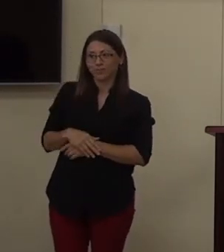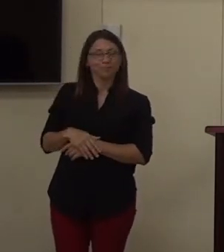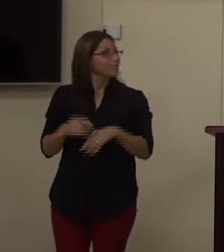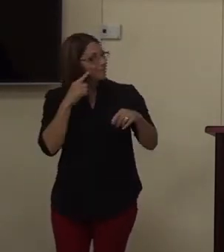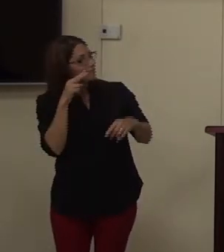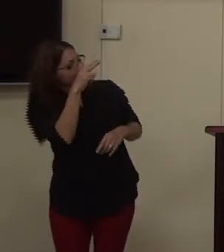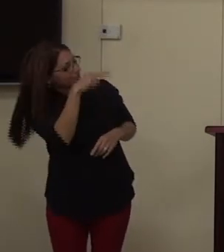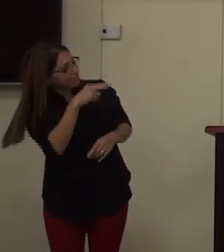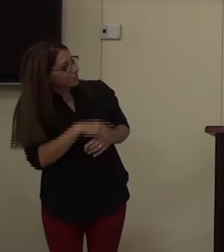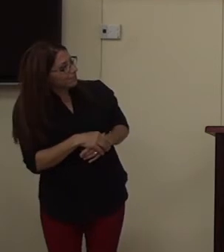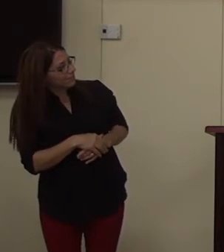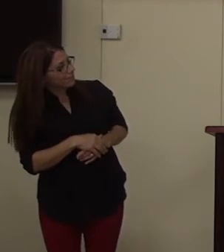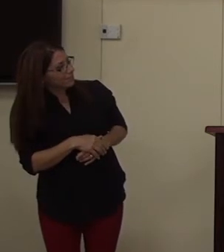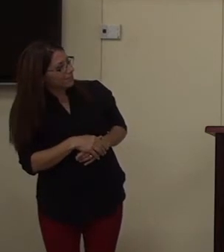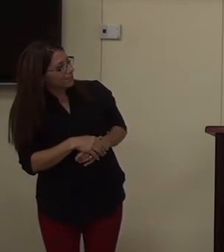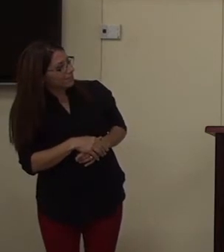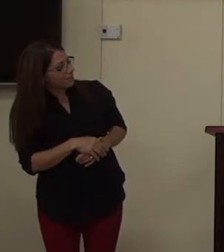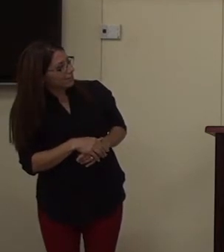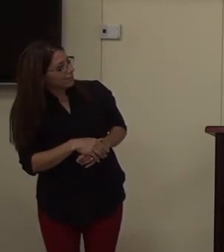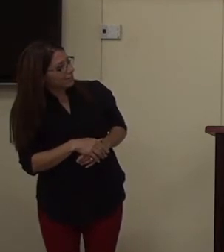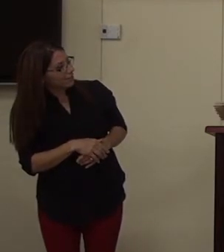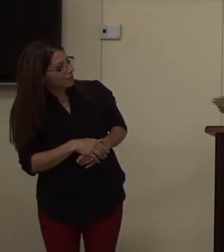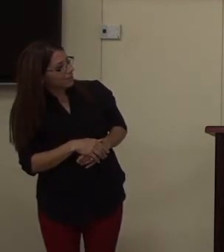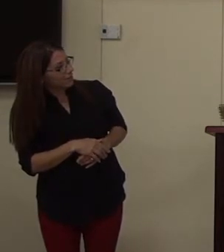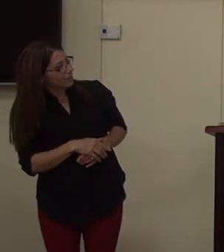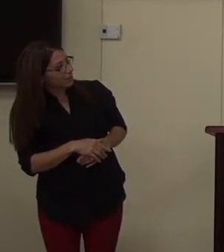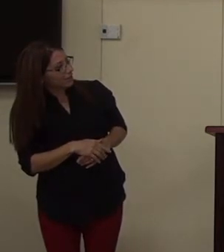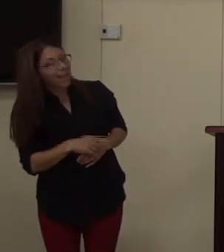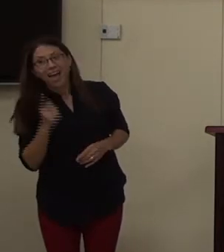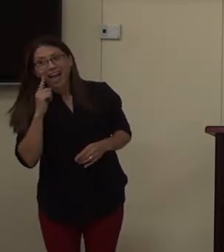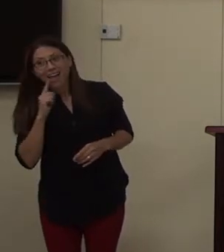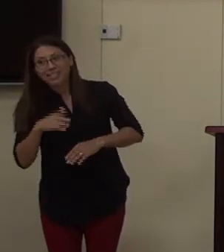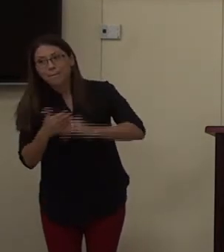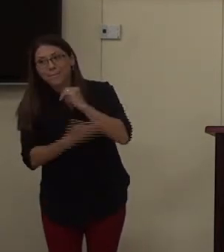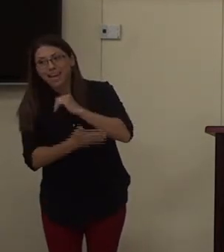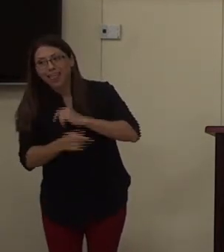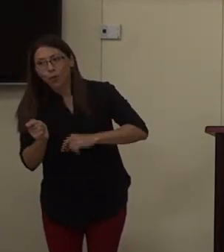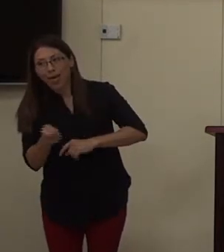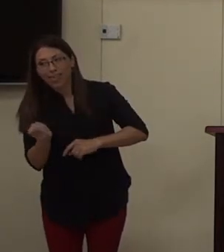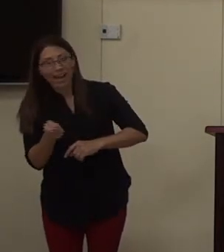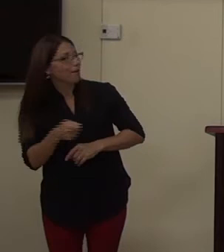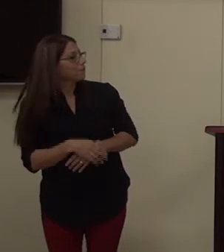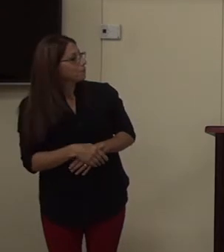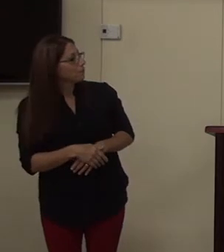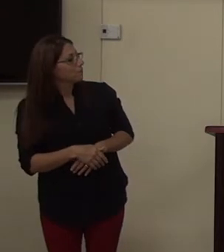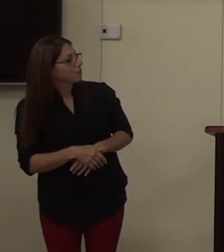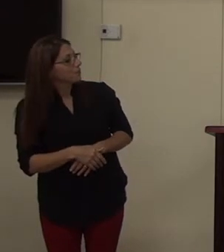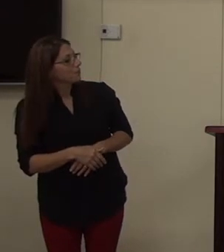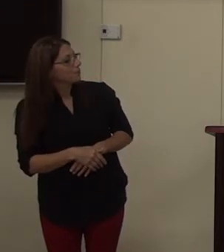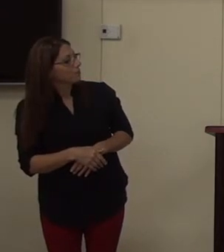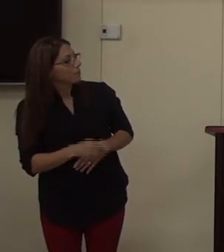Maridito que recién está empezando a picar al pie del vaso, está picando madera. Por el río del sol de la arcilla que